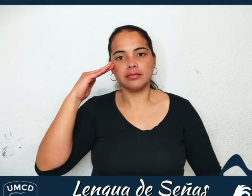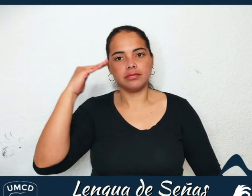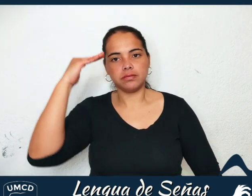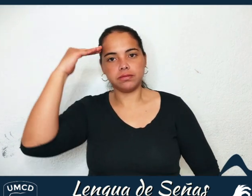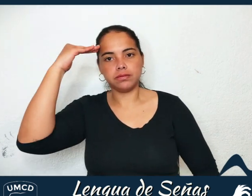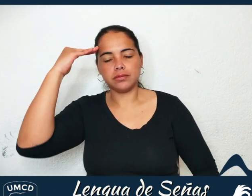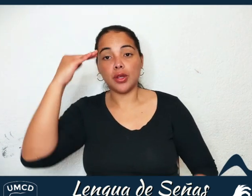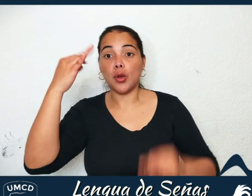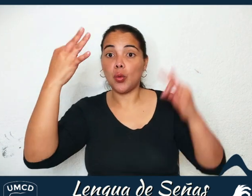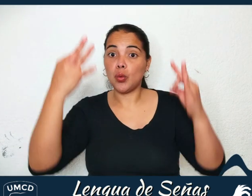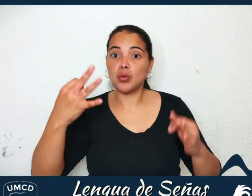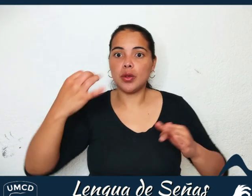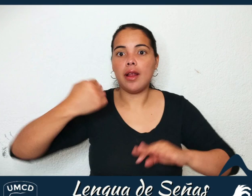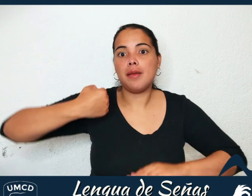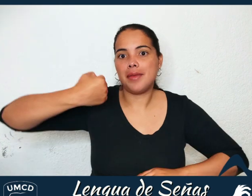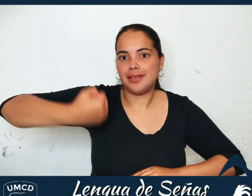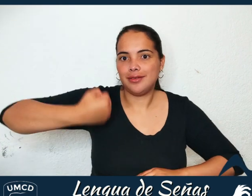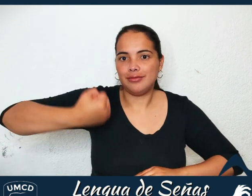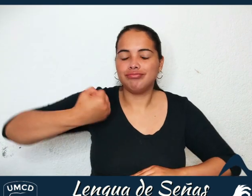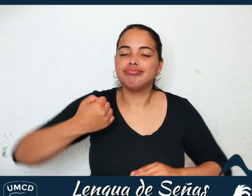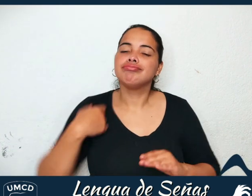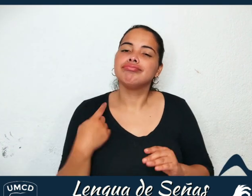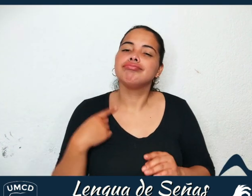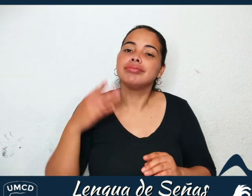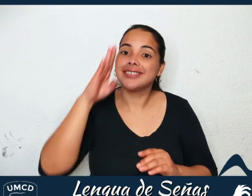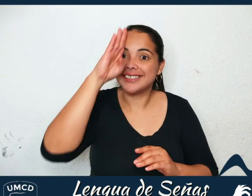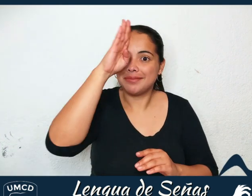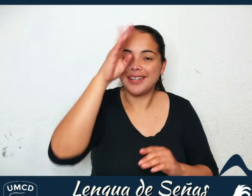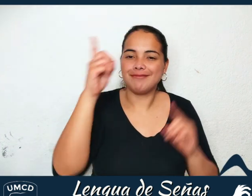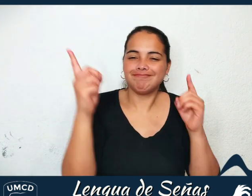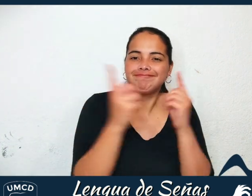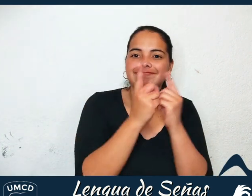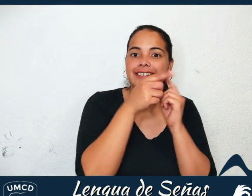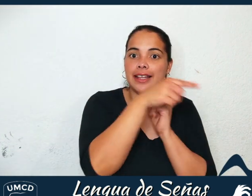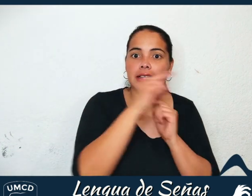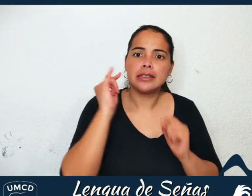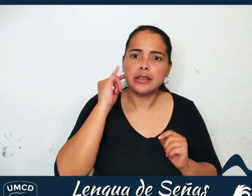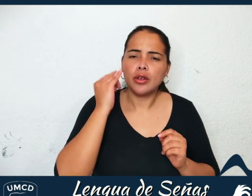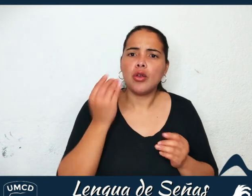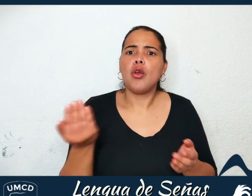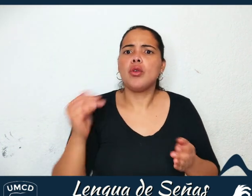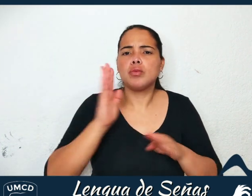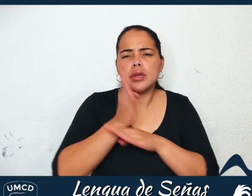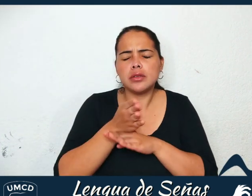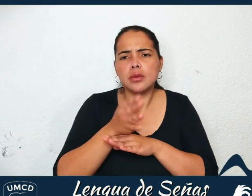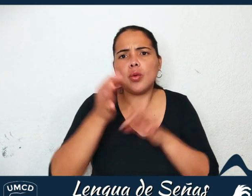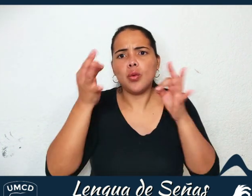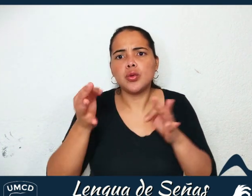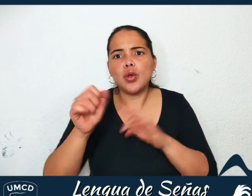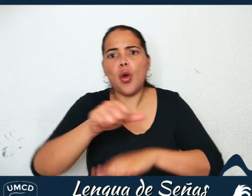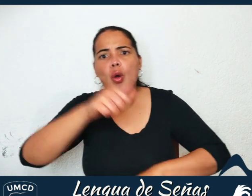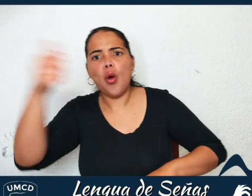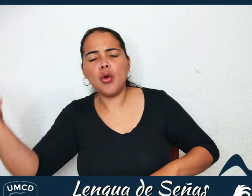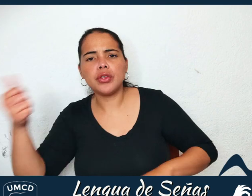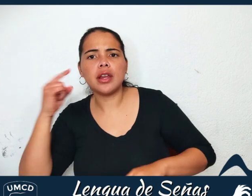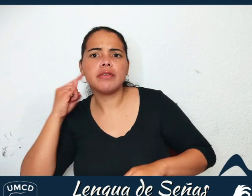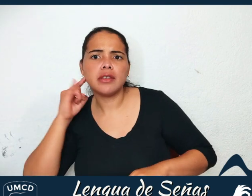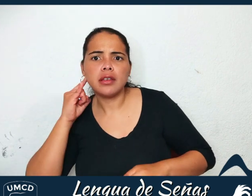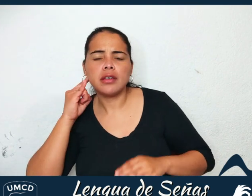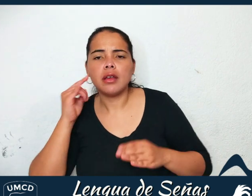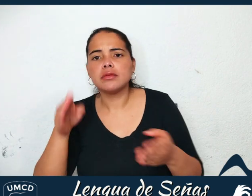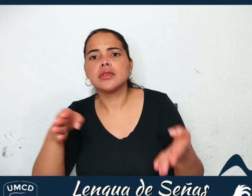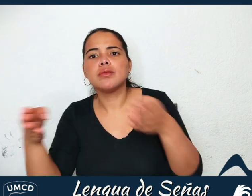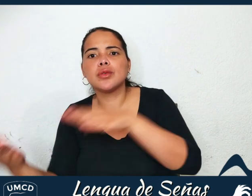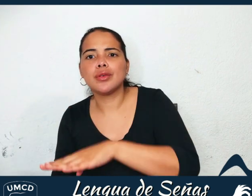adulta, el pastor de ella, a donde asistía fielmente a la iglesia, se entera que otra niña había perdido a su